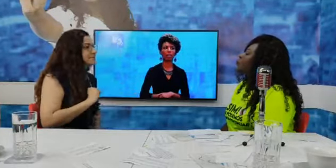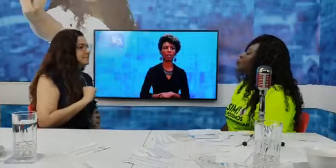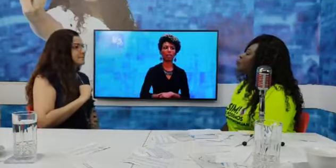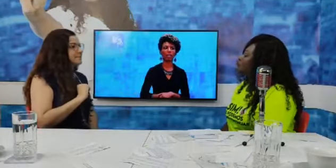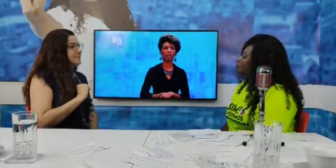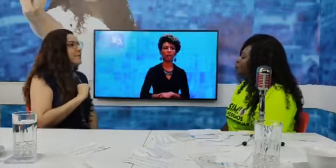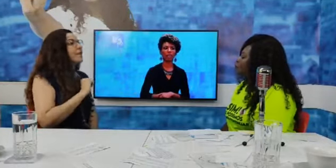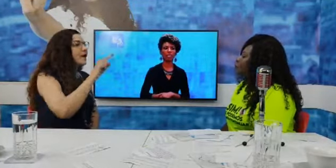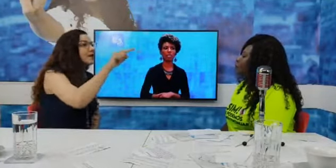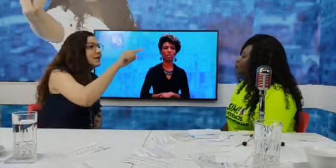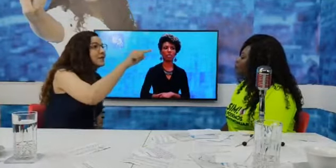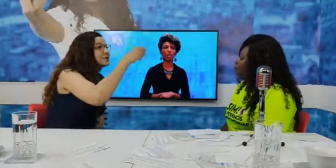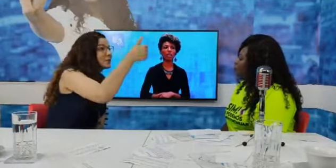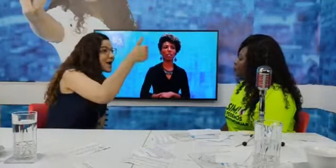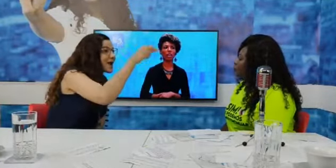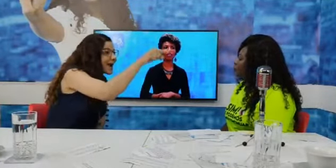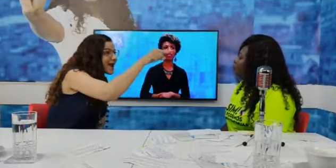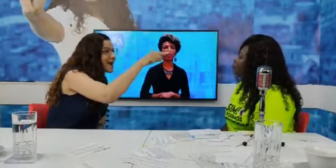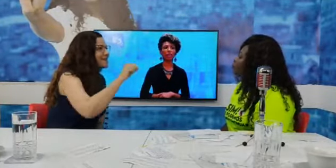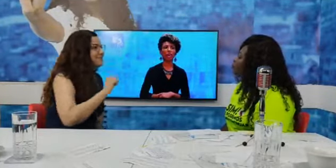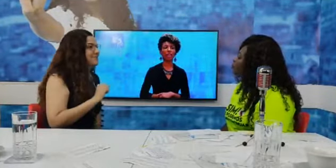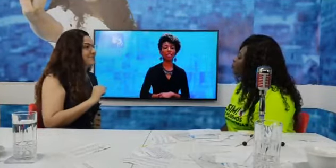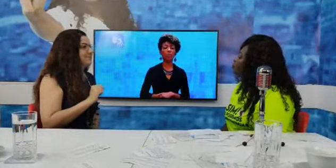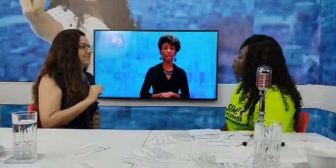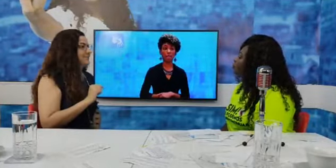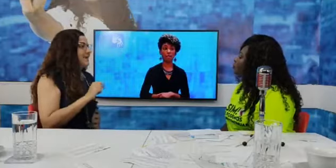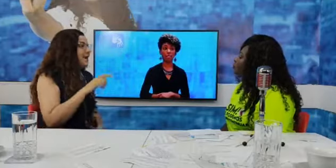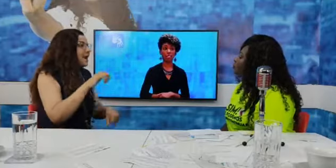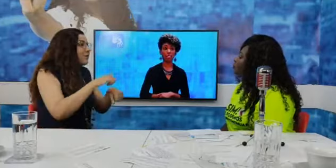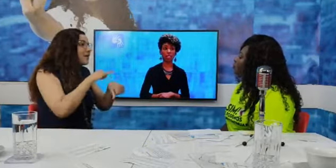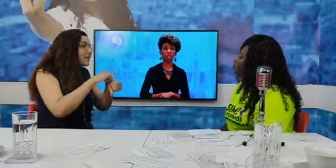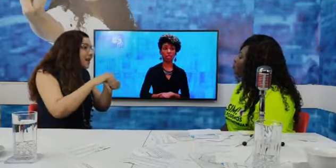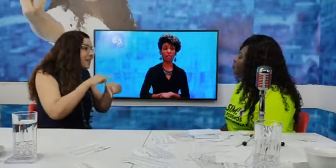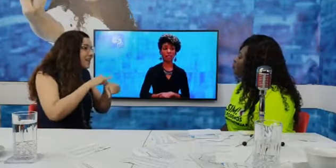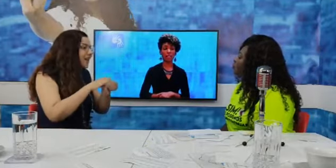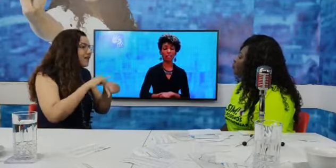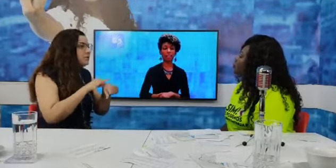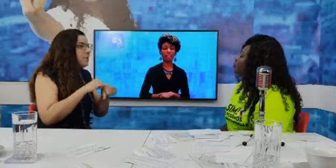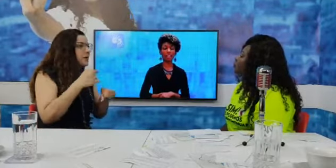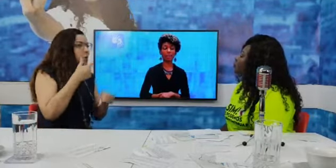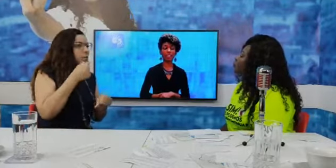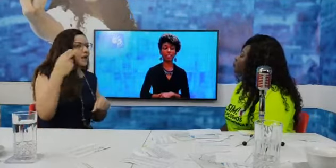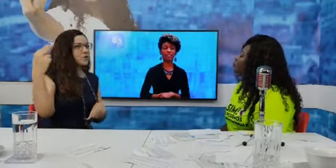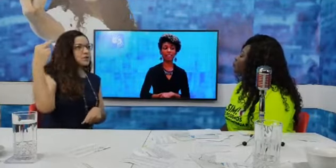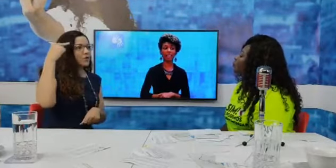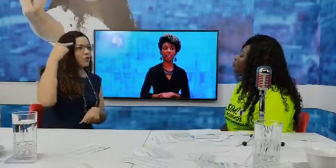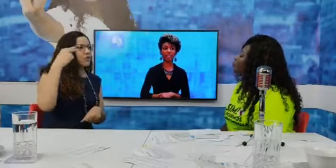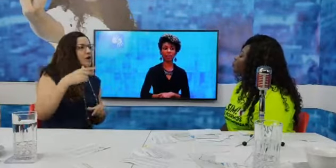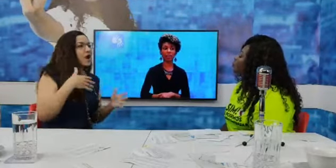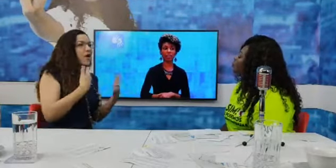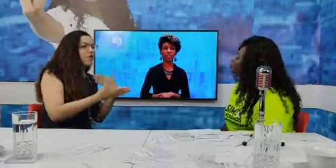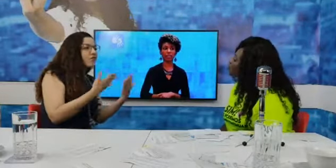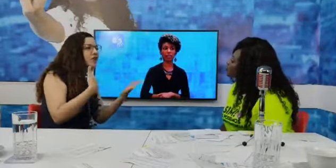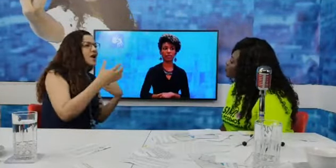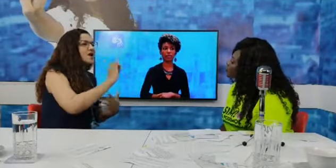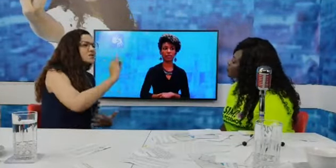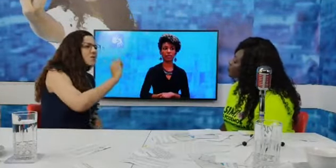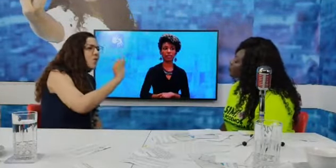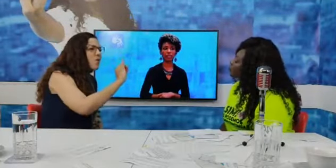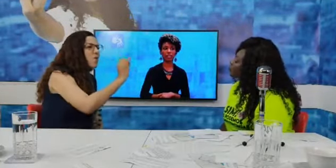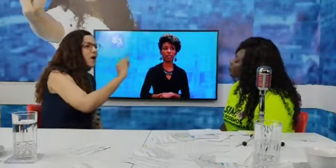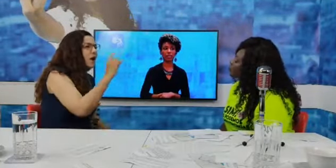Olhe para mim rapidinho. E aí você fala, é isso mesmo que está acontecendo com você? Essa marcação é uma estratégia que a maioria das pessoas